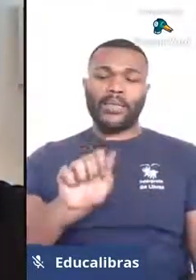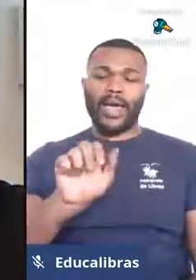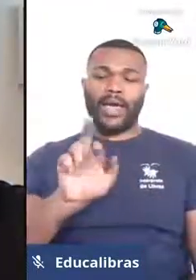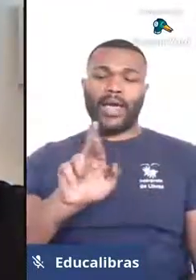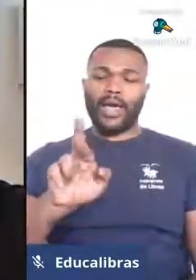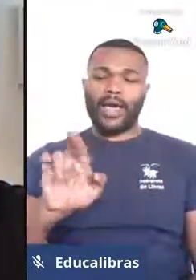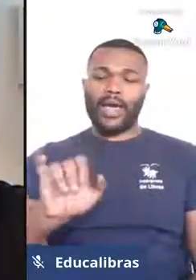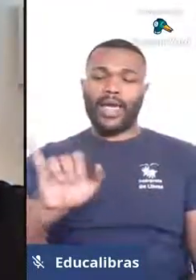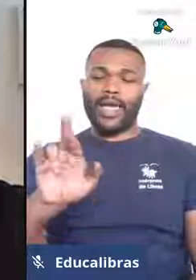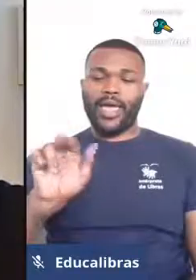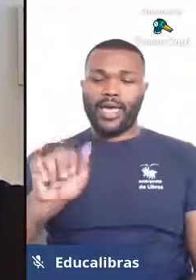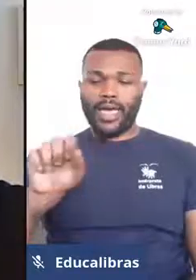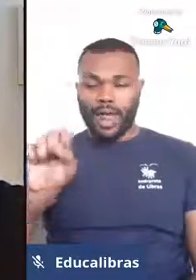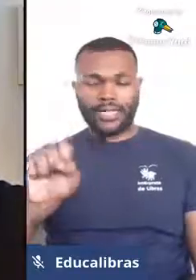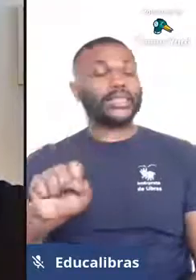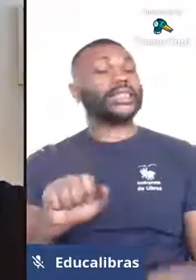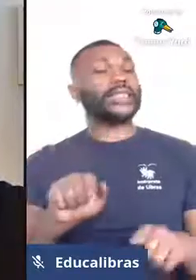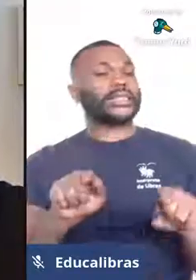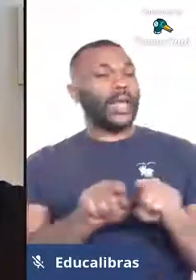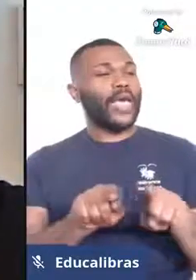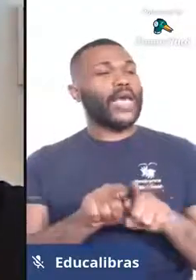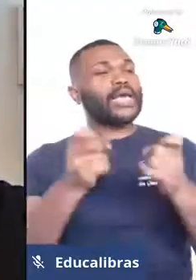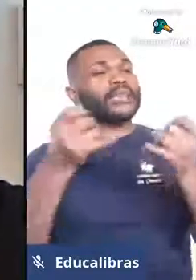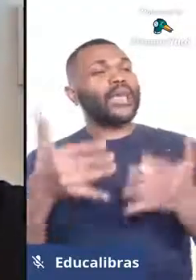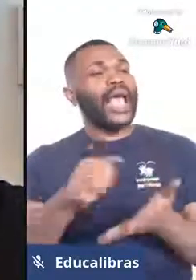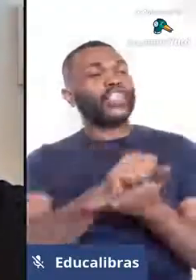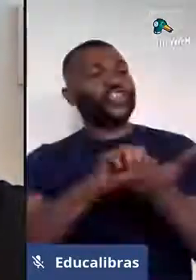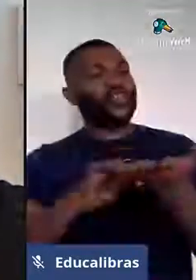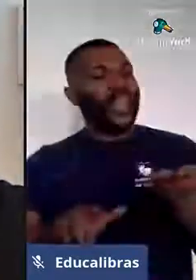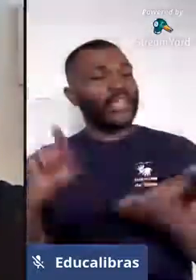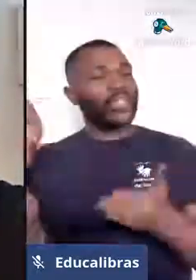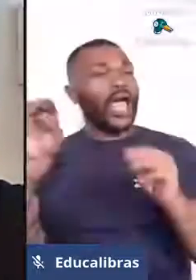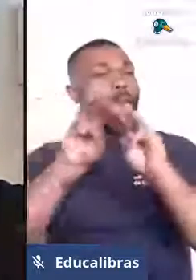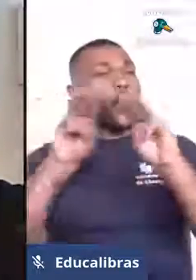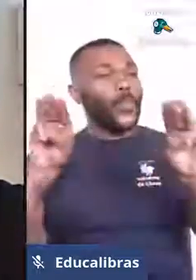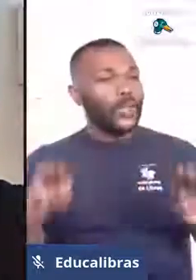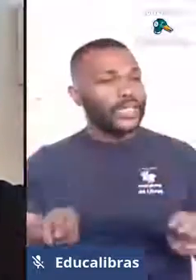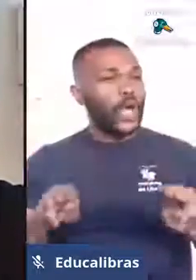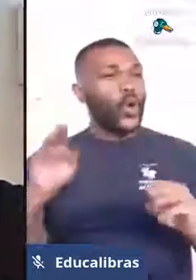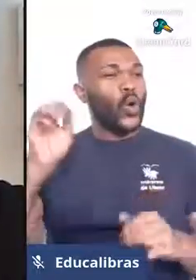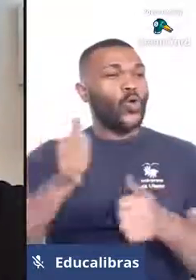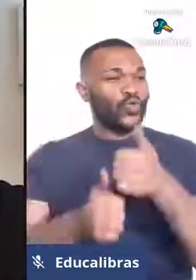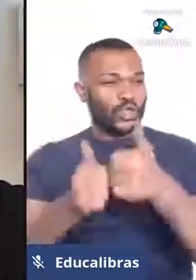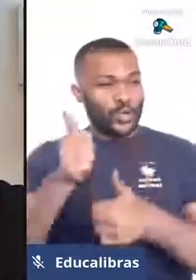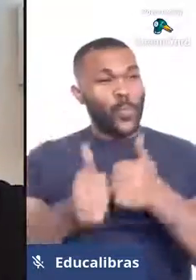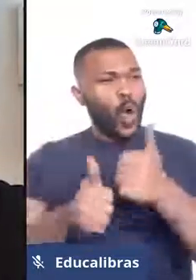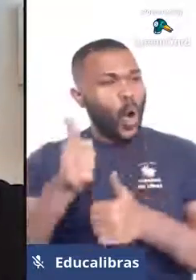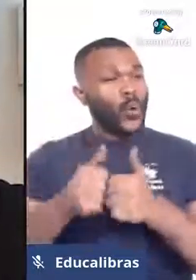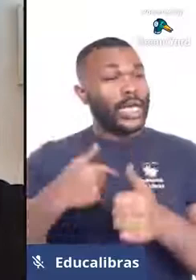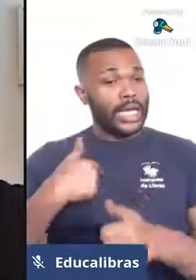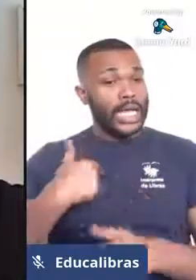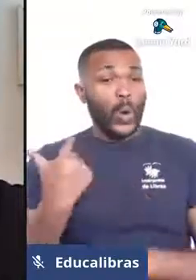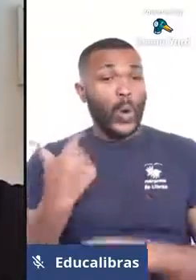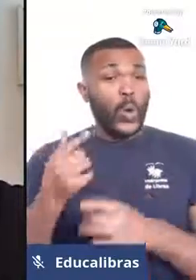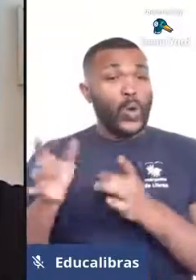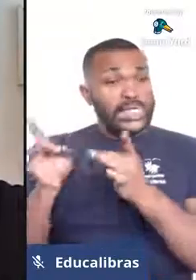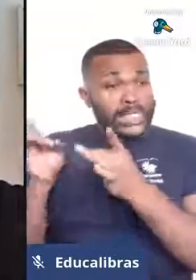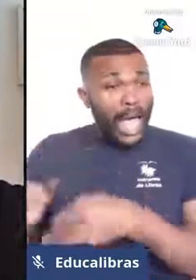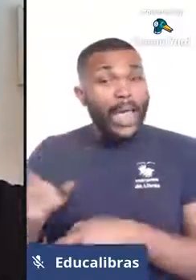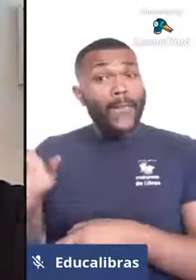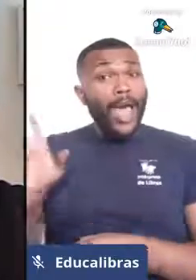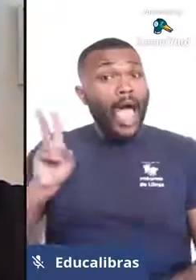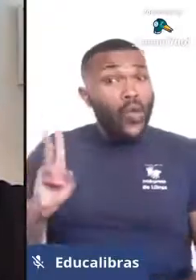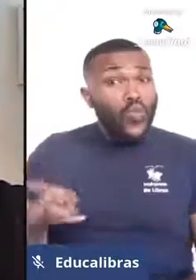faz no Museu do Futebol. Eu saí de lá, mas a plataforma continua muito viva. Isso muda a cabeça